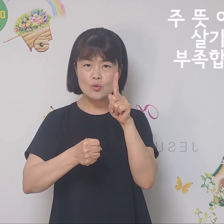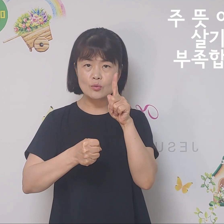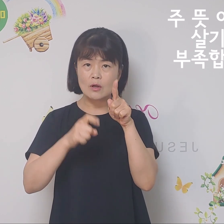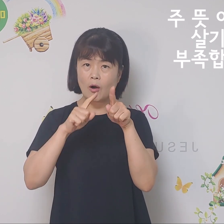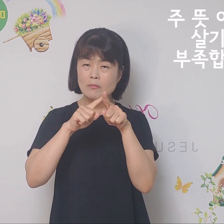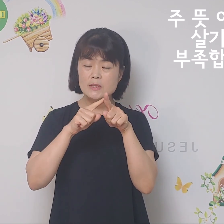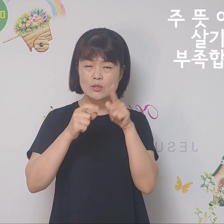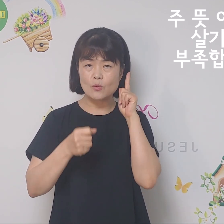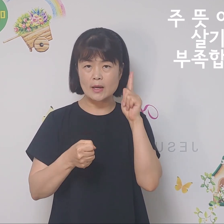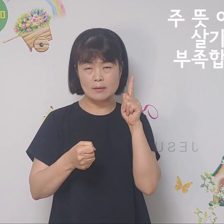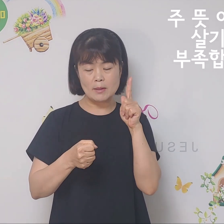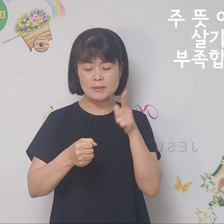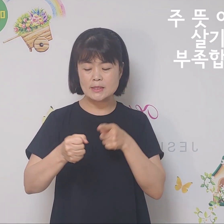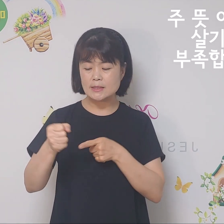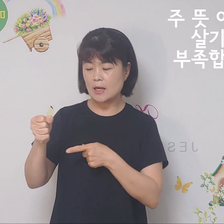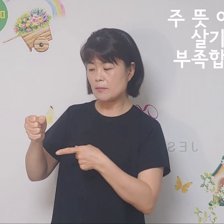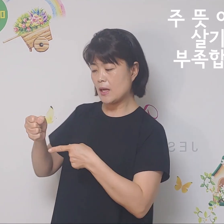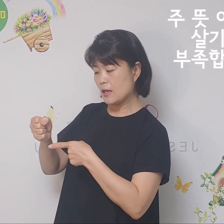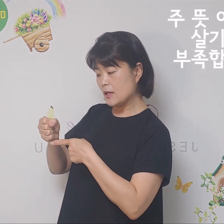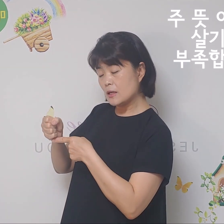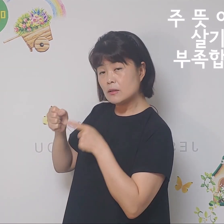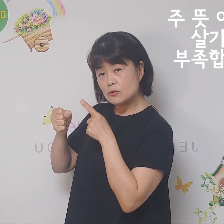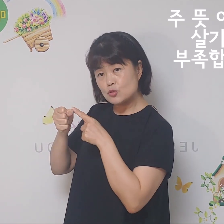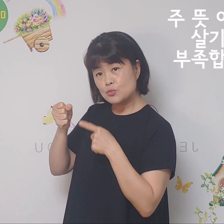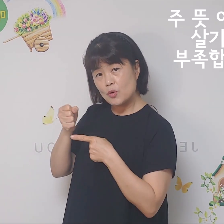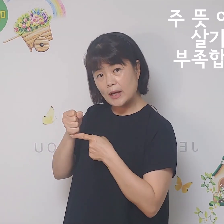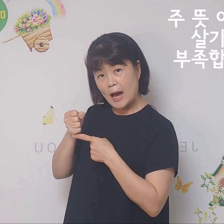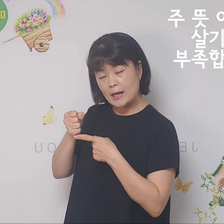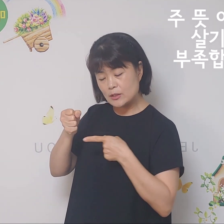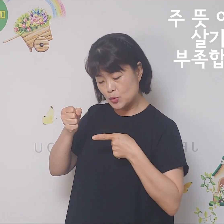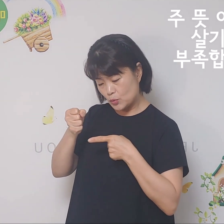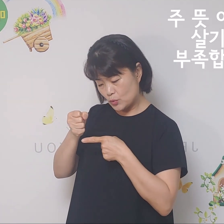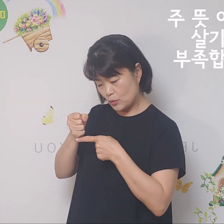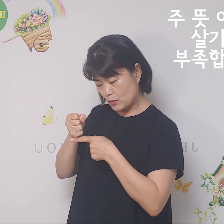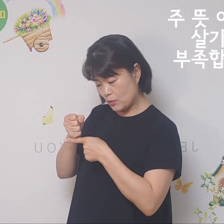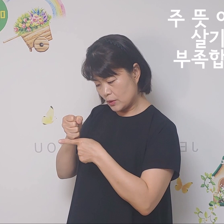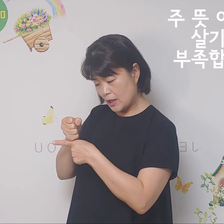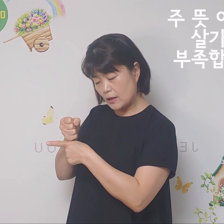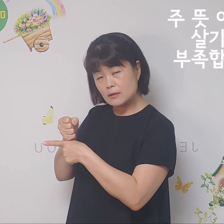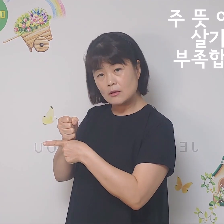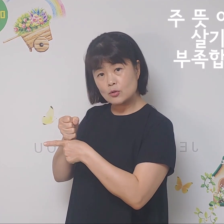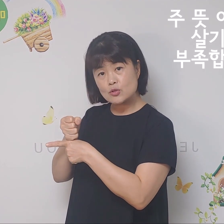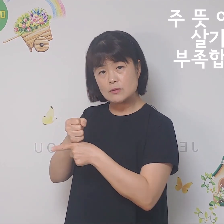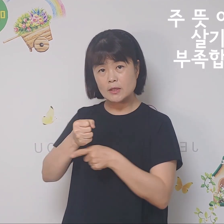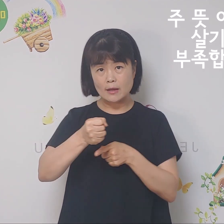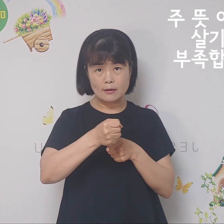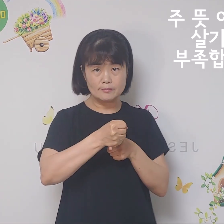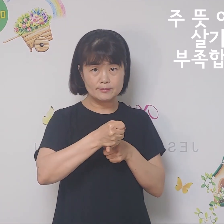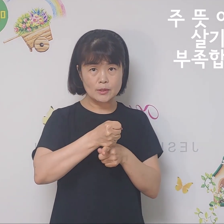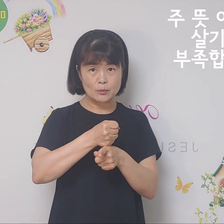오른손 검지 손가락만 피신 다음에 주먹의 아래쪽으로 이렇게 넣어주시면 돼요.